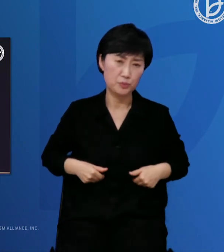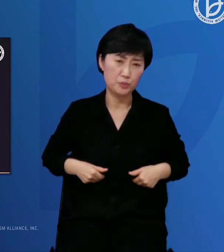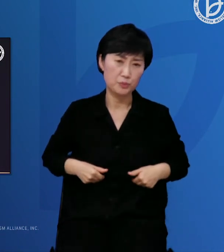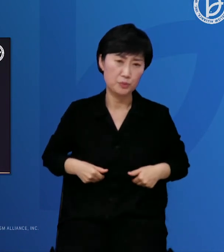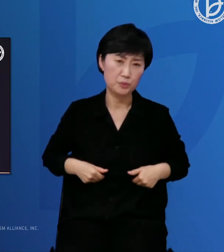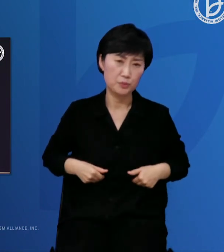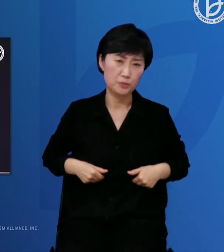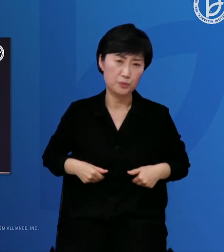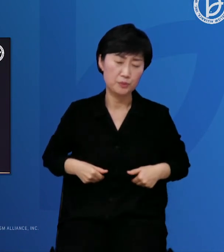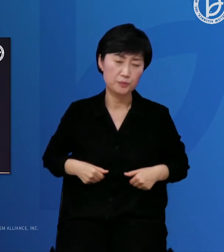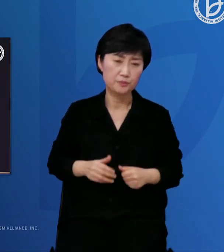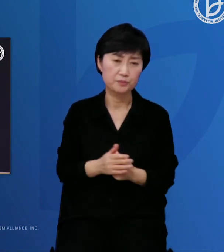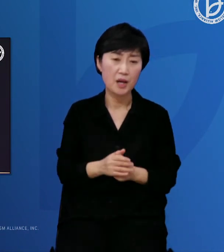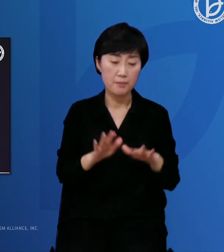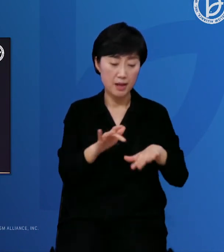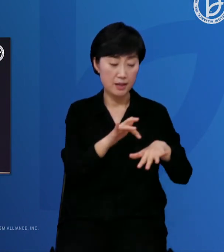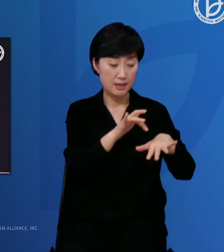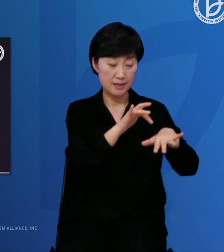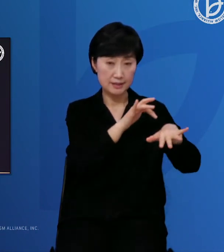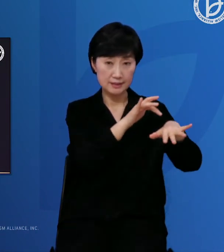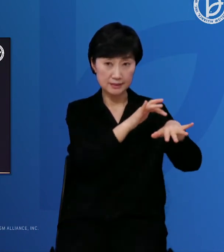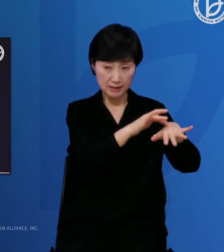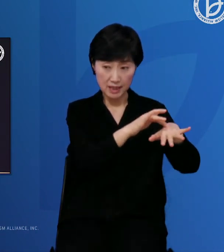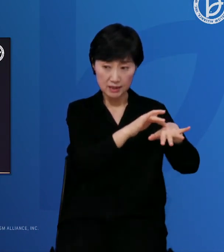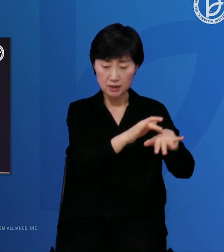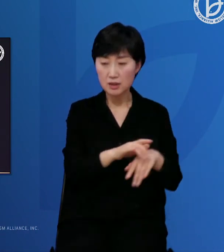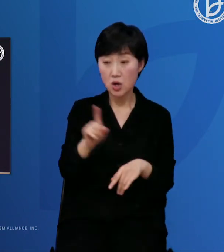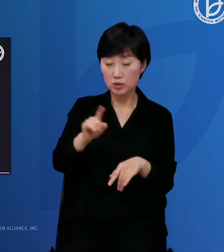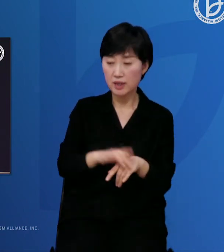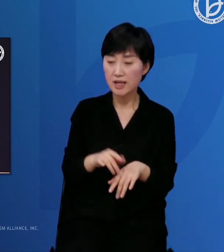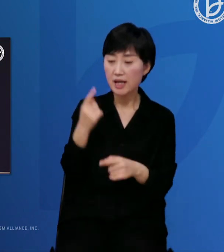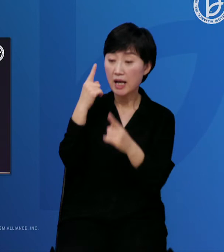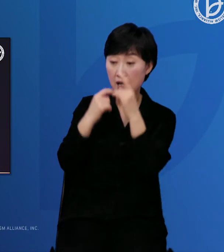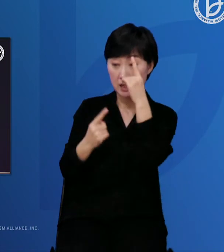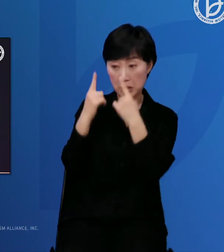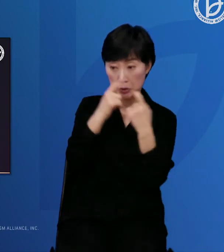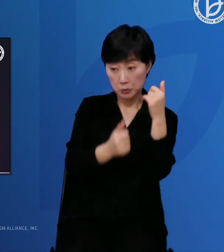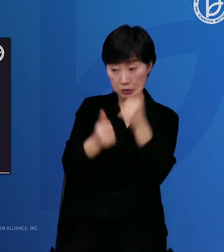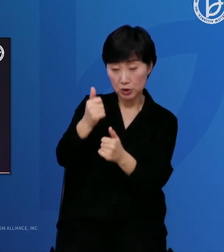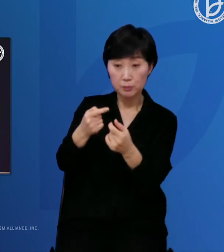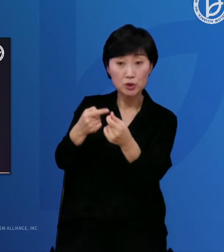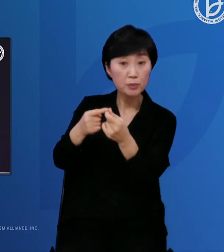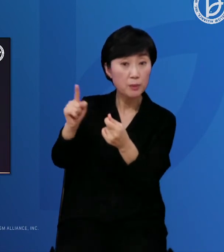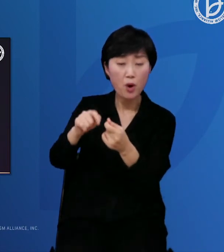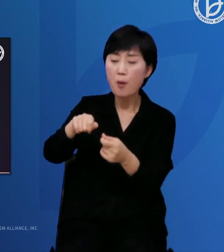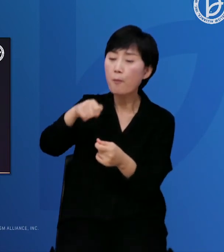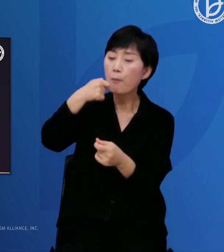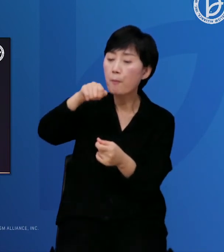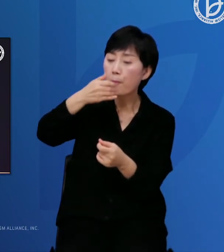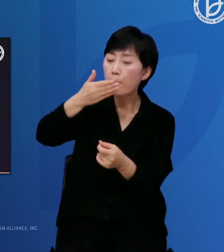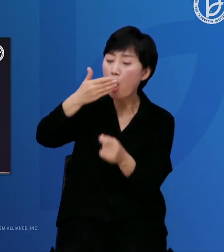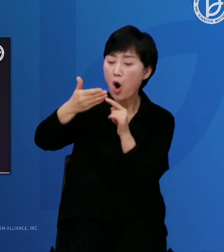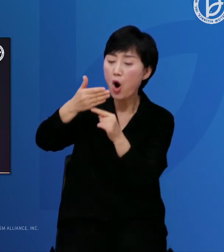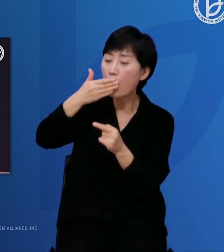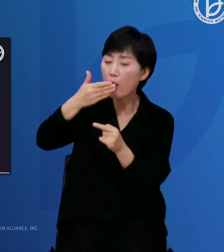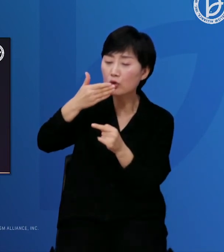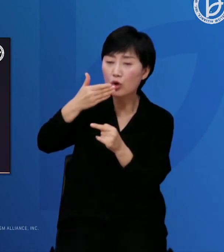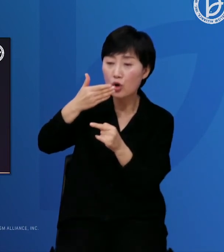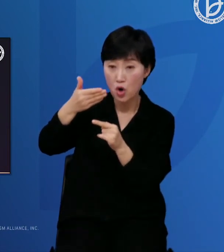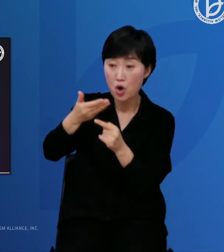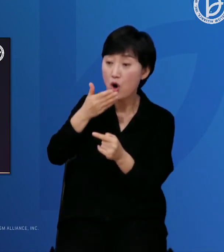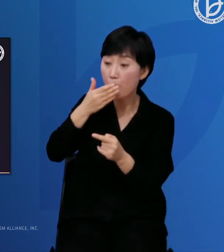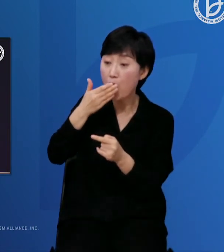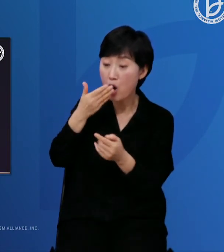of the word. 사단이 첫 번째로 시험한 거는 먹는 겁니다. The very first test 그렇죠. that Satan brought before Jesus was food to 그게 eat. 내용입니다.